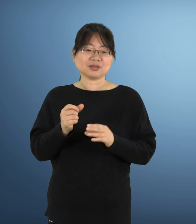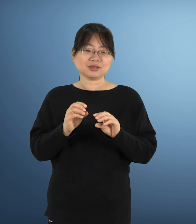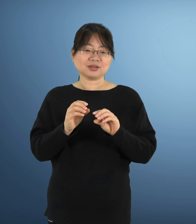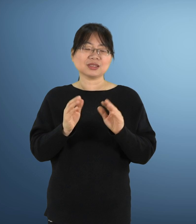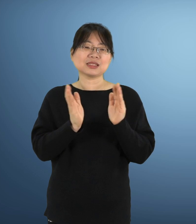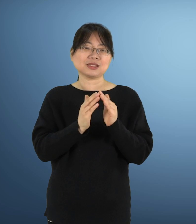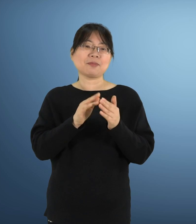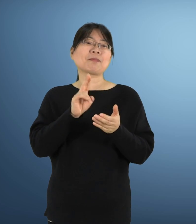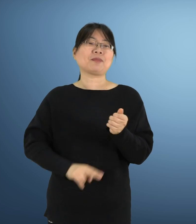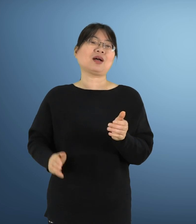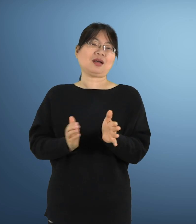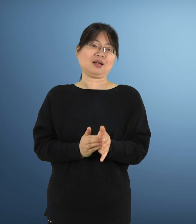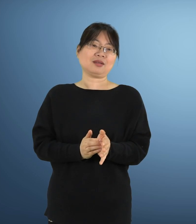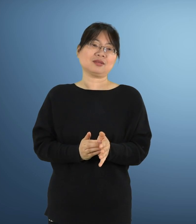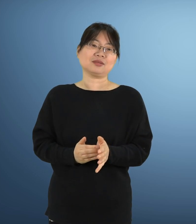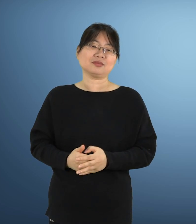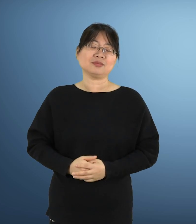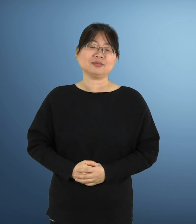부동산을 팔아버렸어요. 그분.